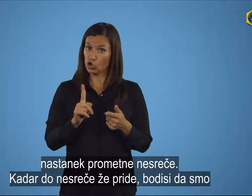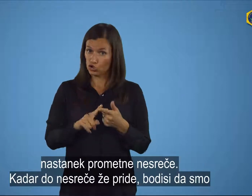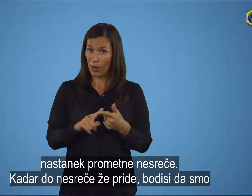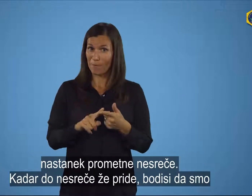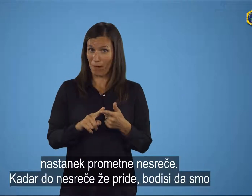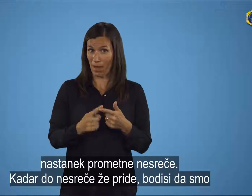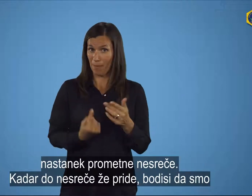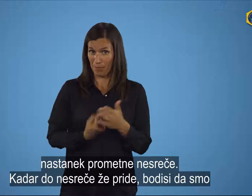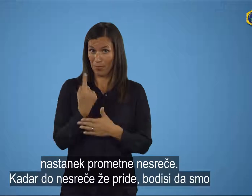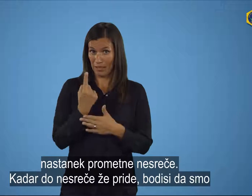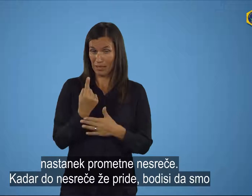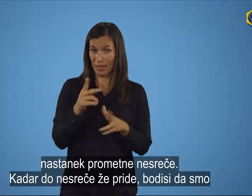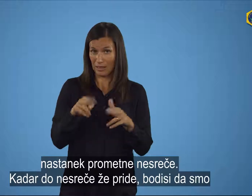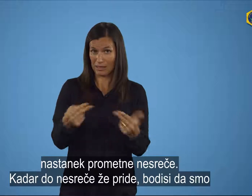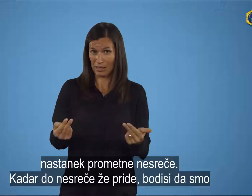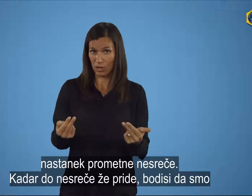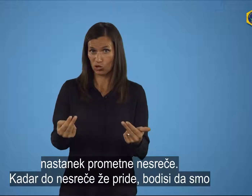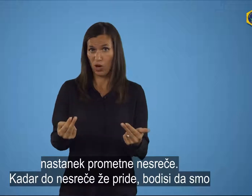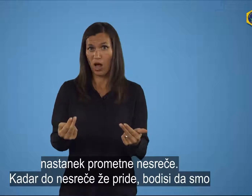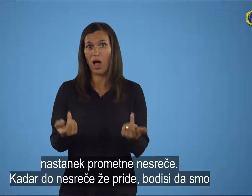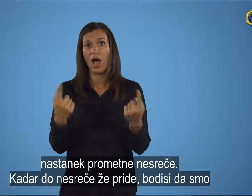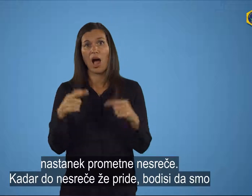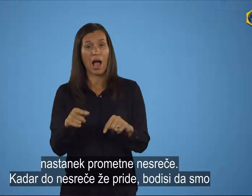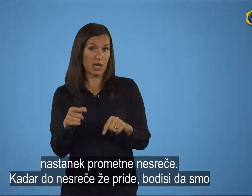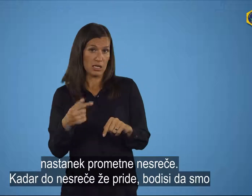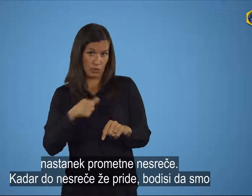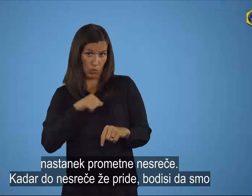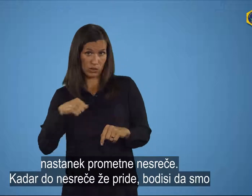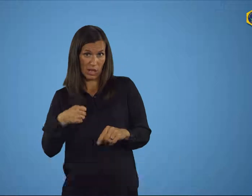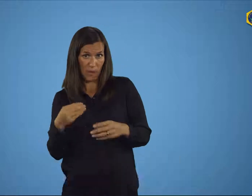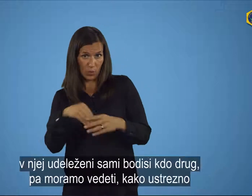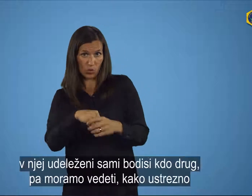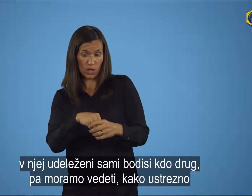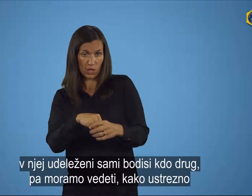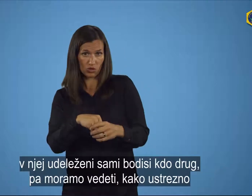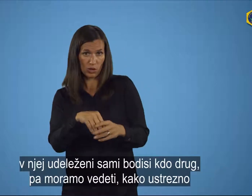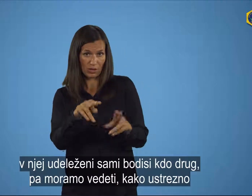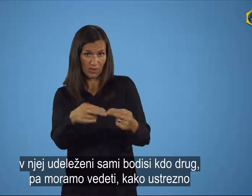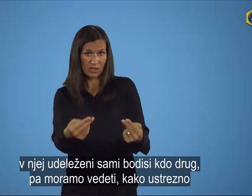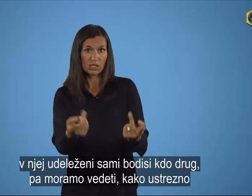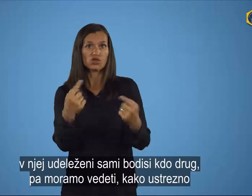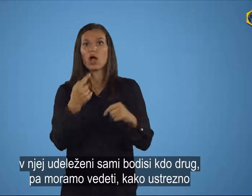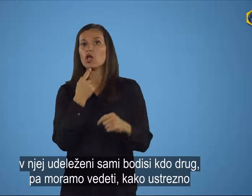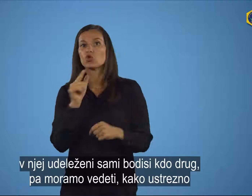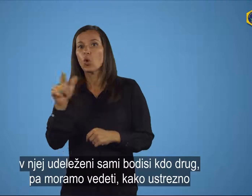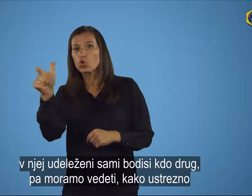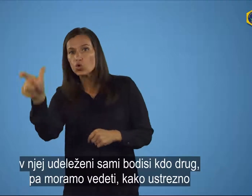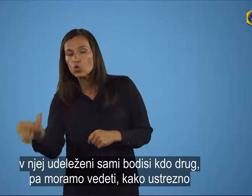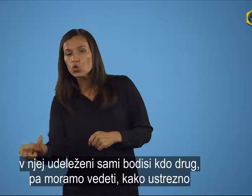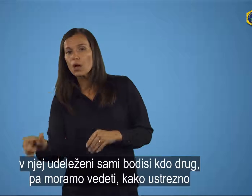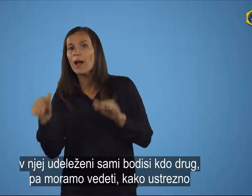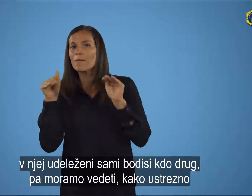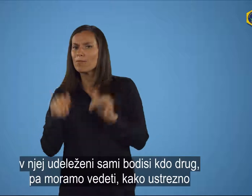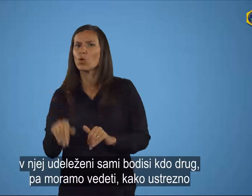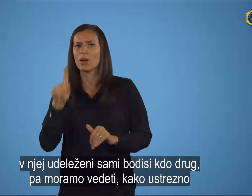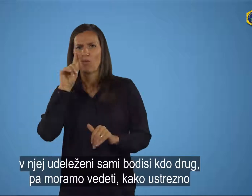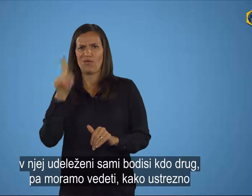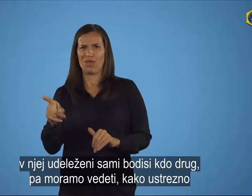Kadar do nesreče že pride, bodisi da smo v njej udeleženi sami, bodisi kdo drug, pa moramo vedeti, kako